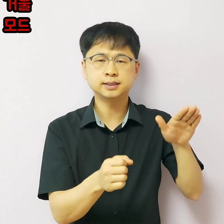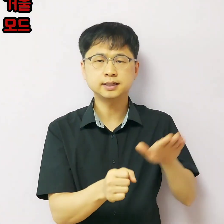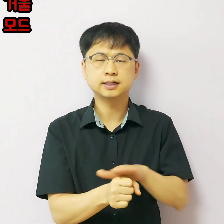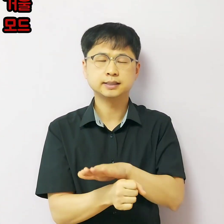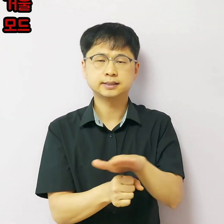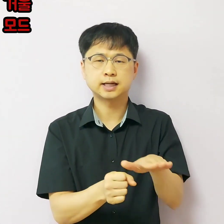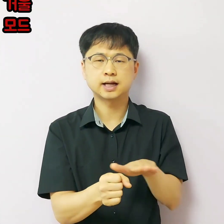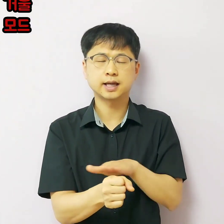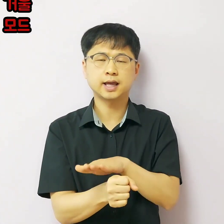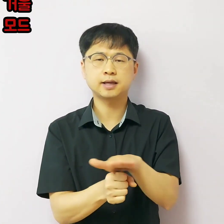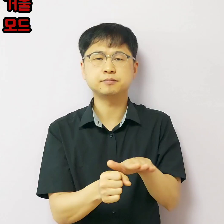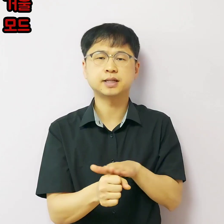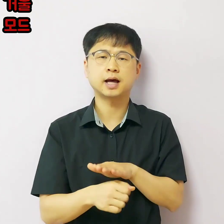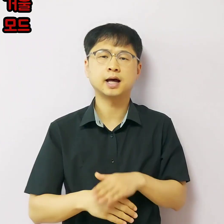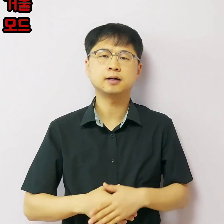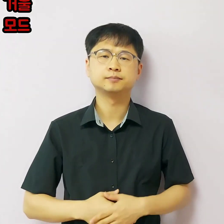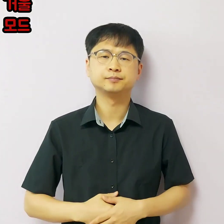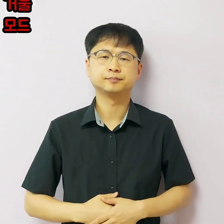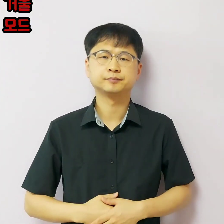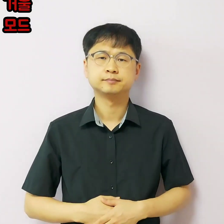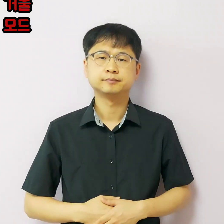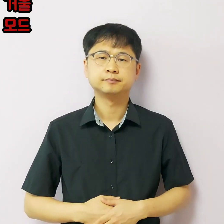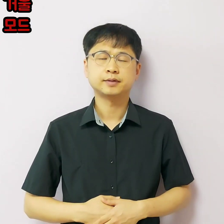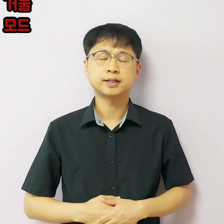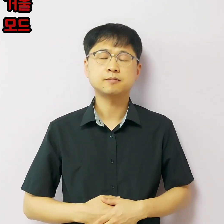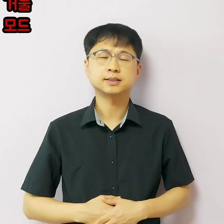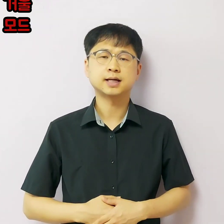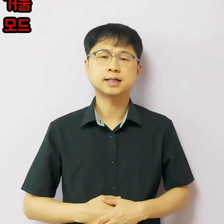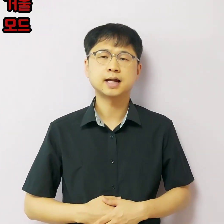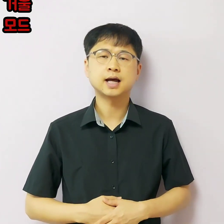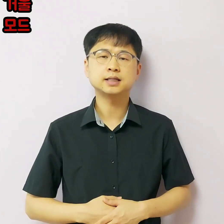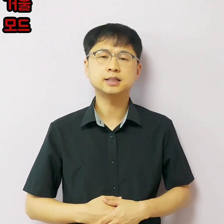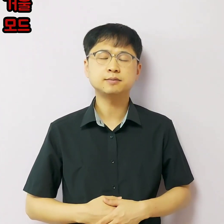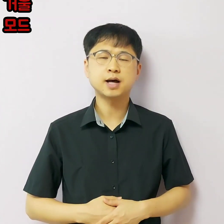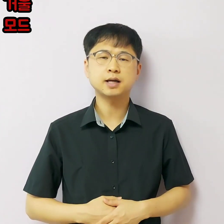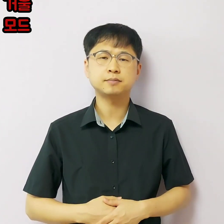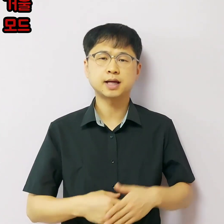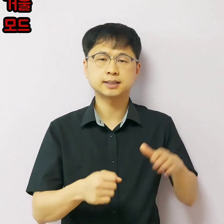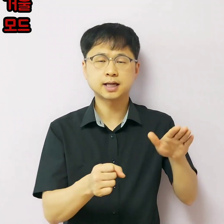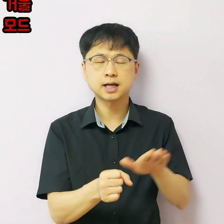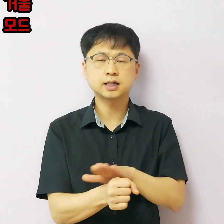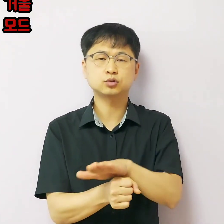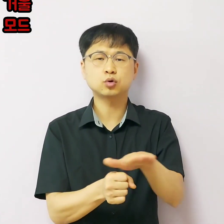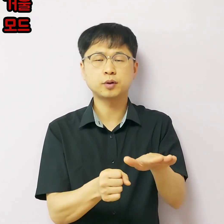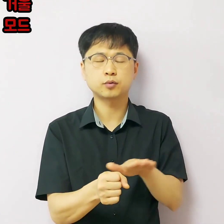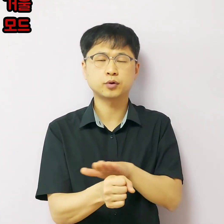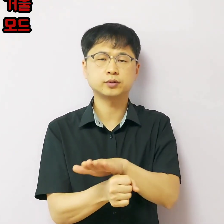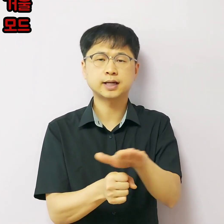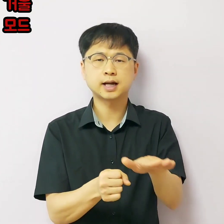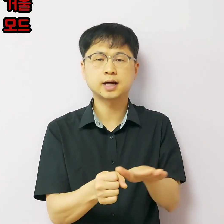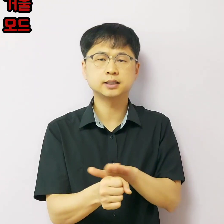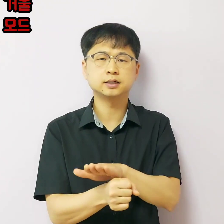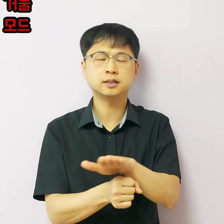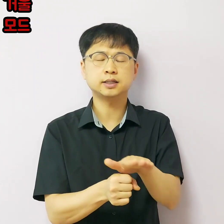당신을 사랑해입니다. 네, 다음 가사 사랑하는 니마입니다. 사랑이라는 수어 배웠고요. 사랑하는